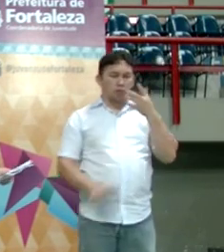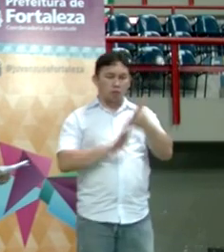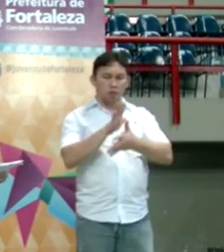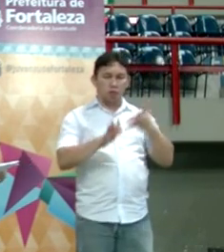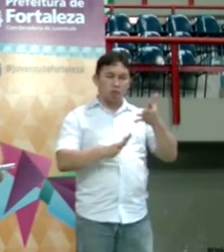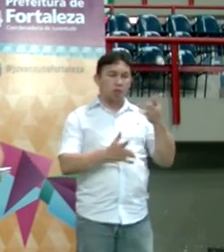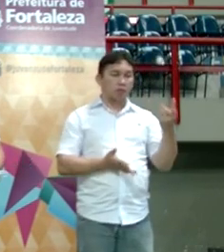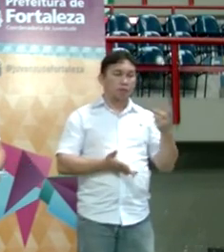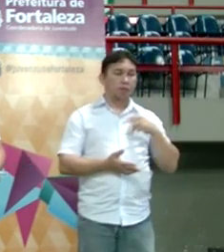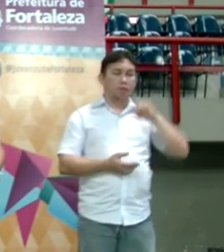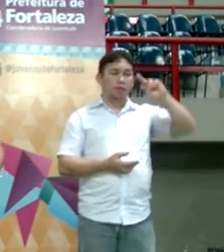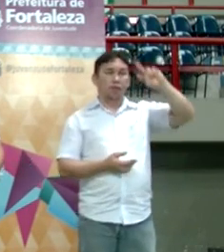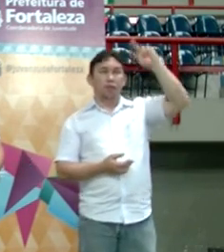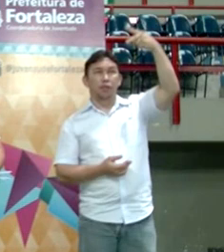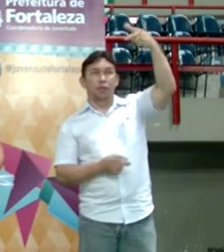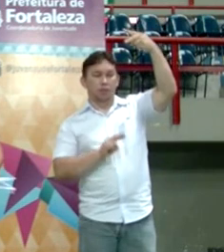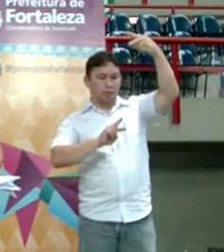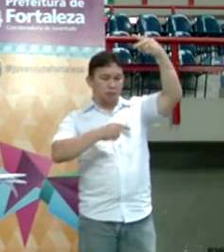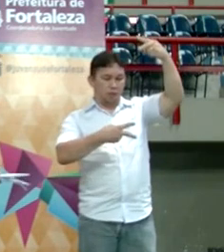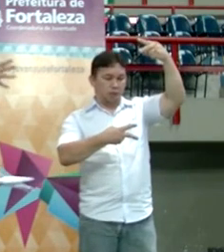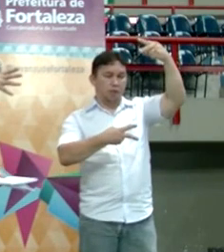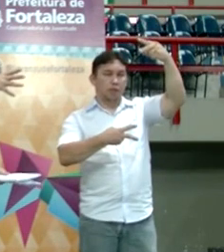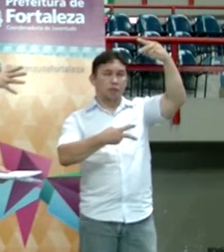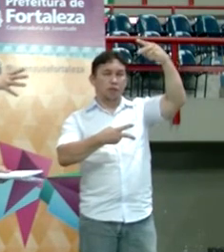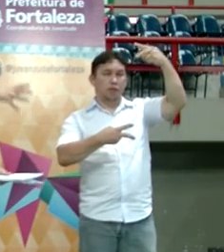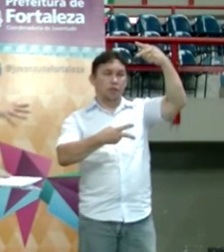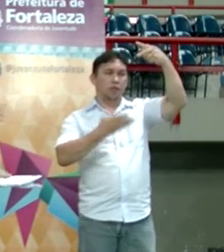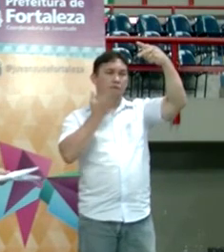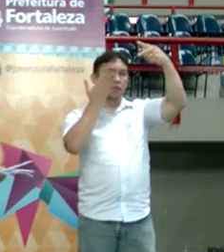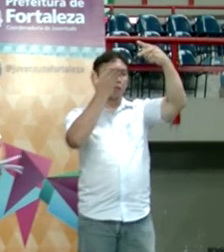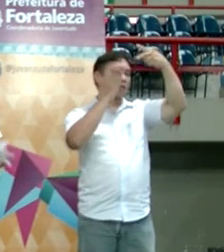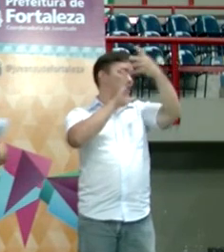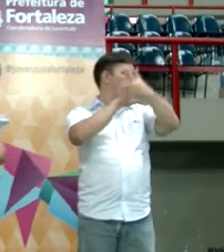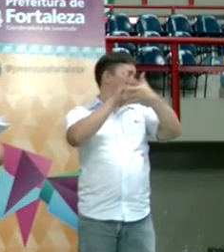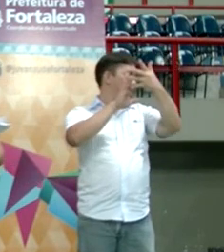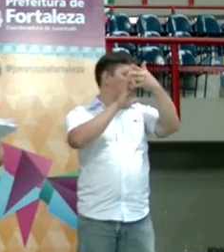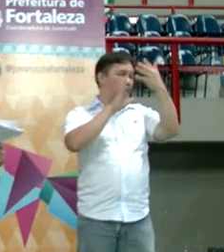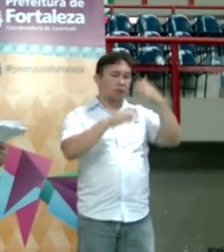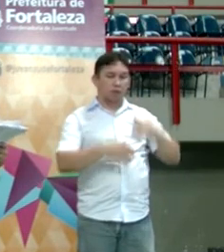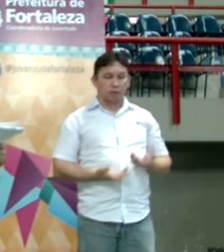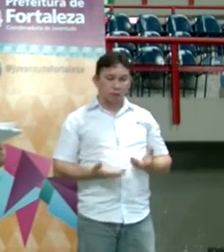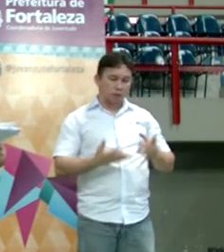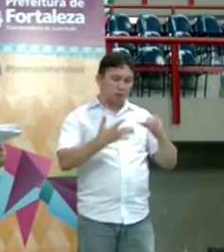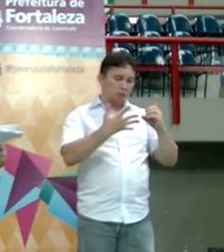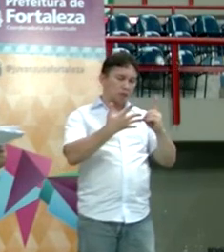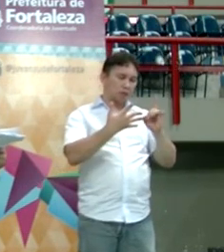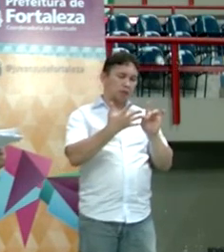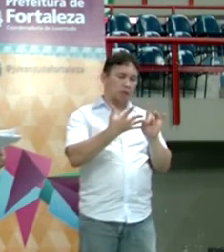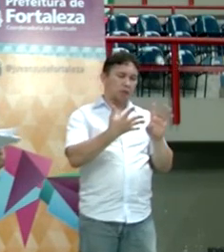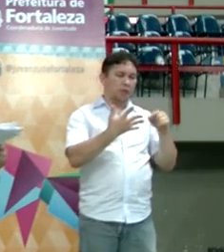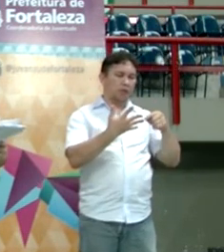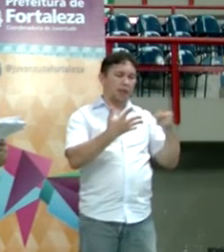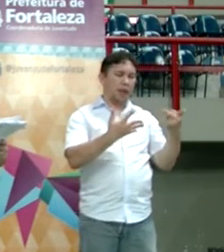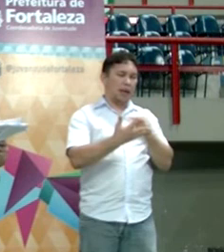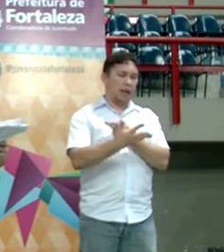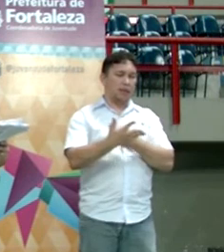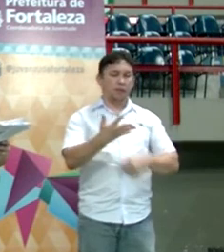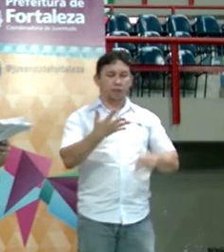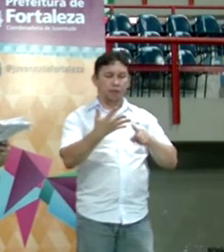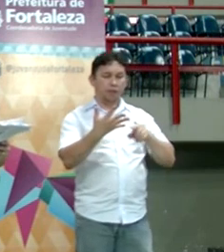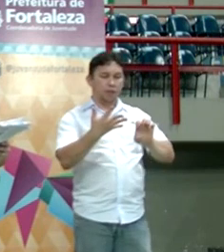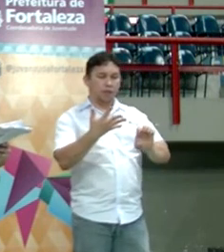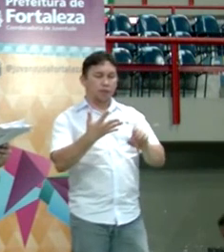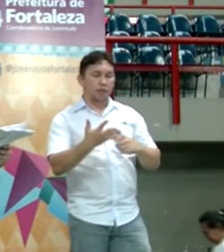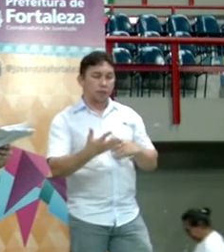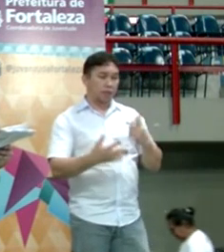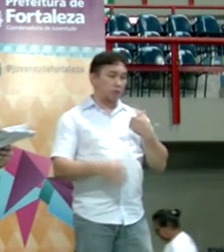Se ele diz o contrário no texto, o que é que você usa? A informação do texto. Então o item D está errado. O E